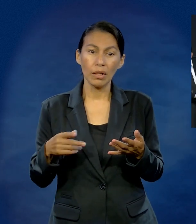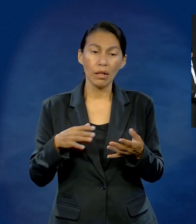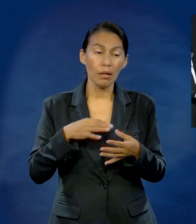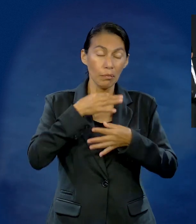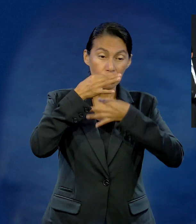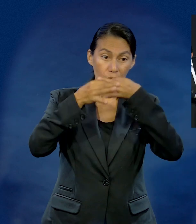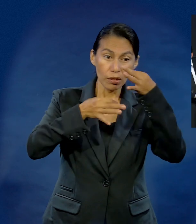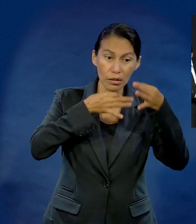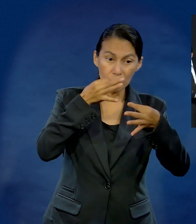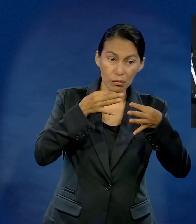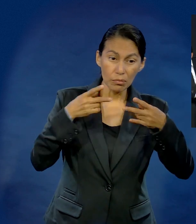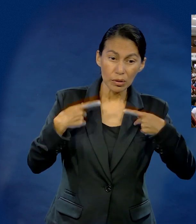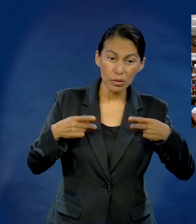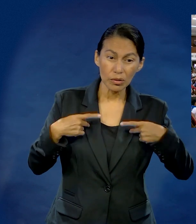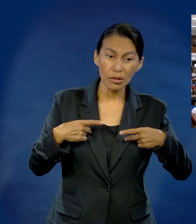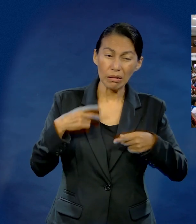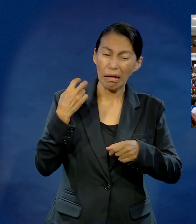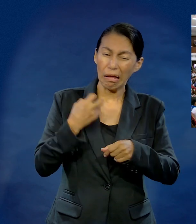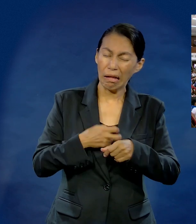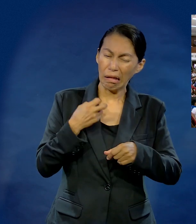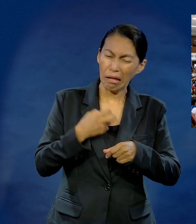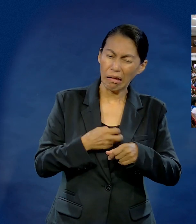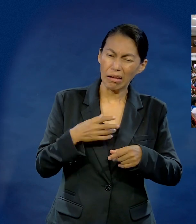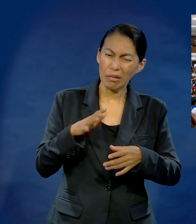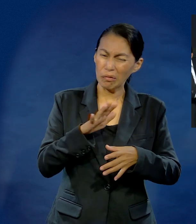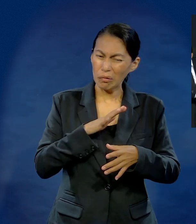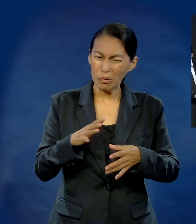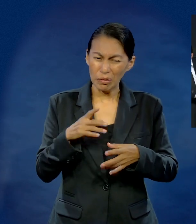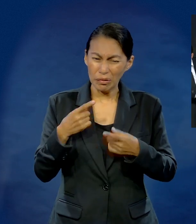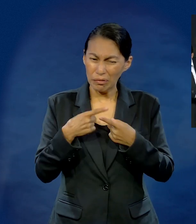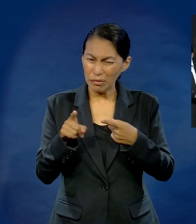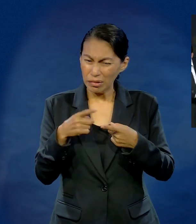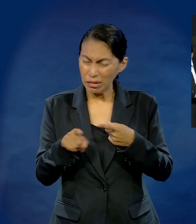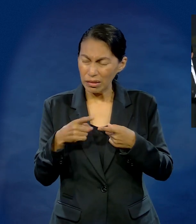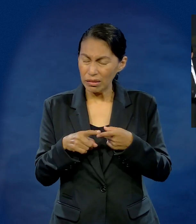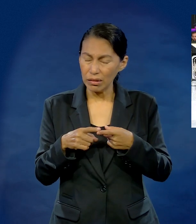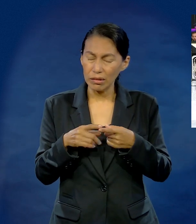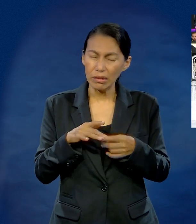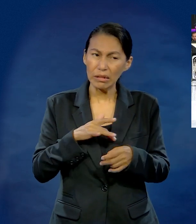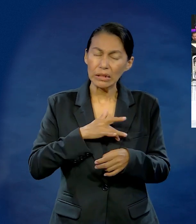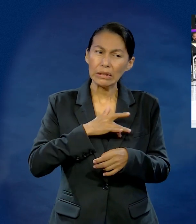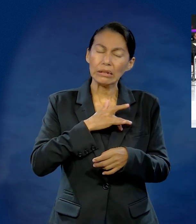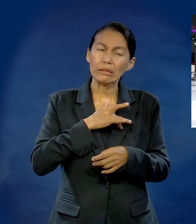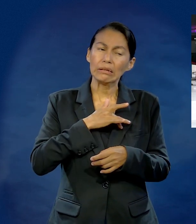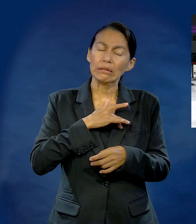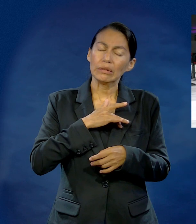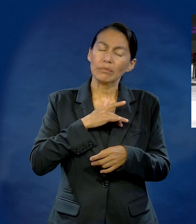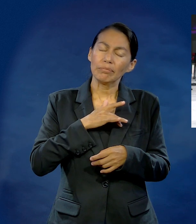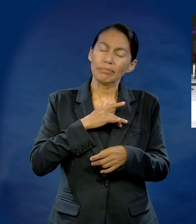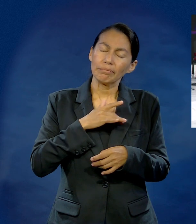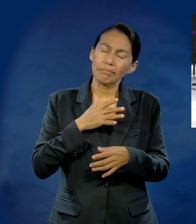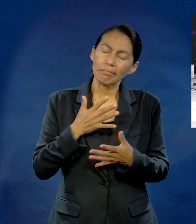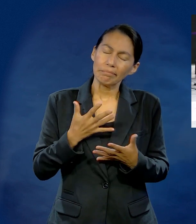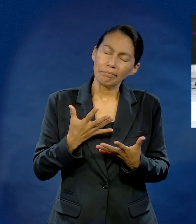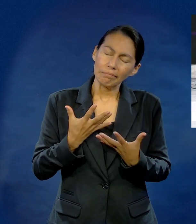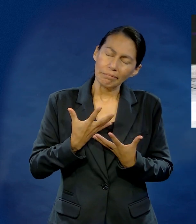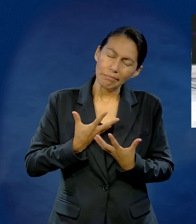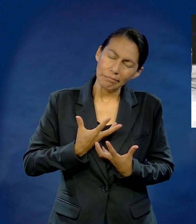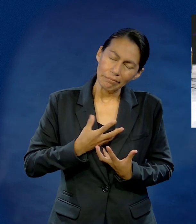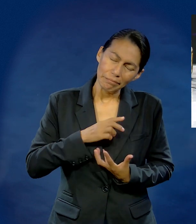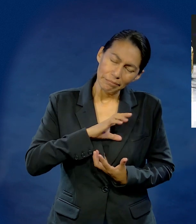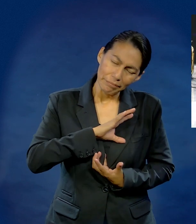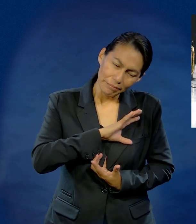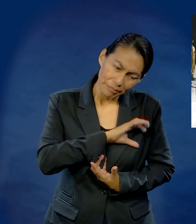están tan atentos, tan abiertos, hasta las personas más duras están